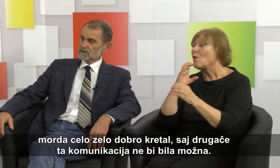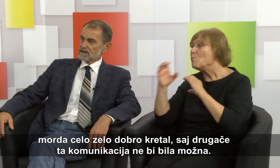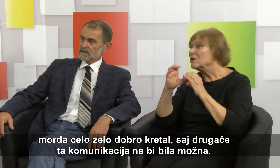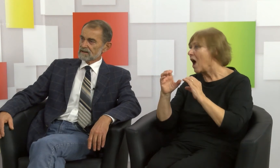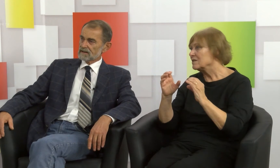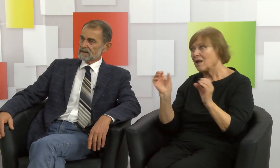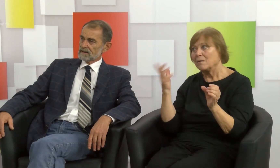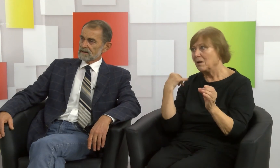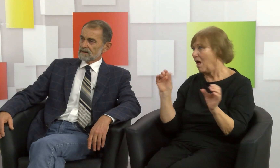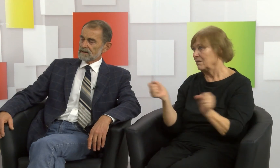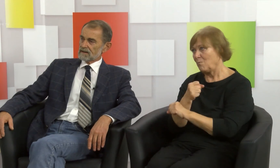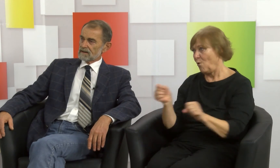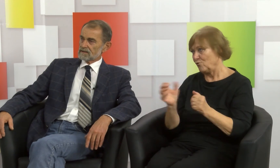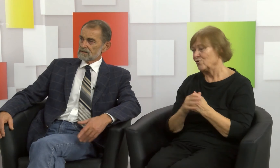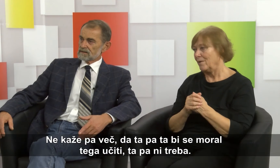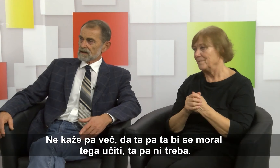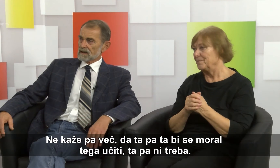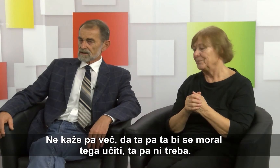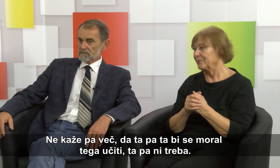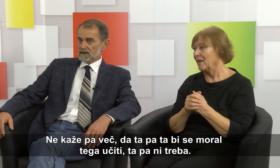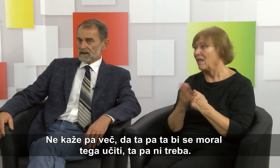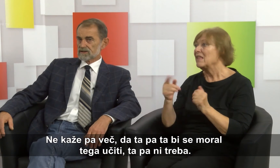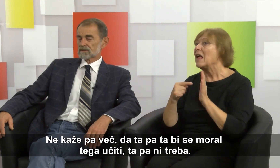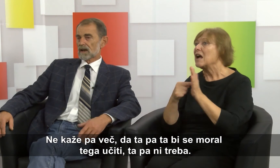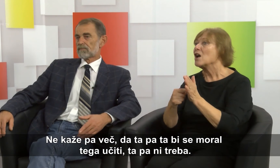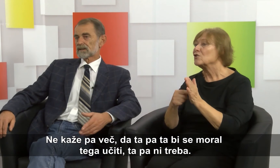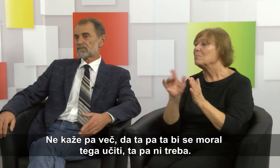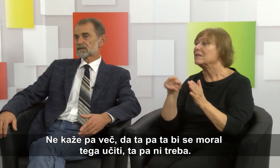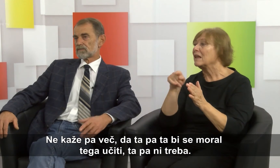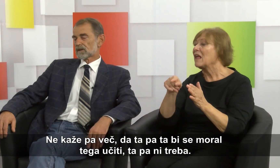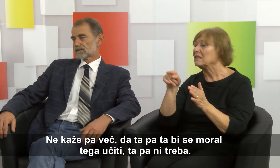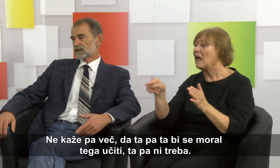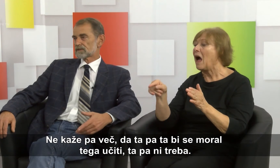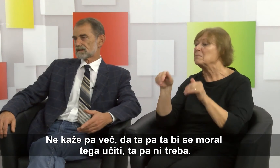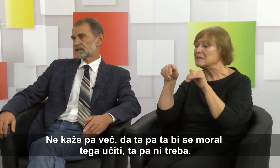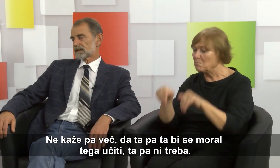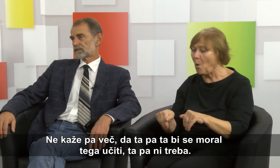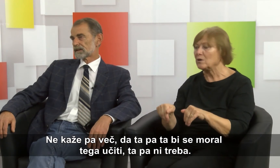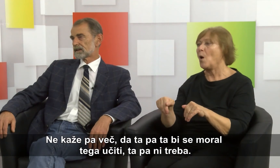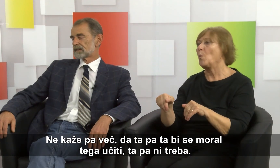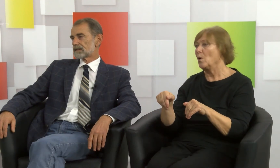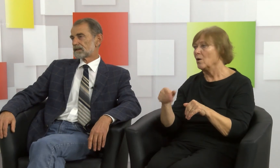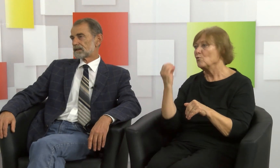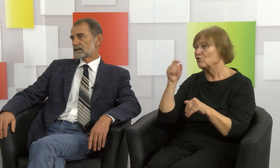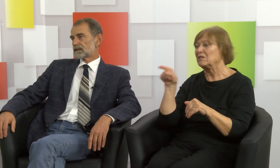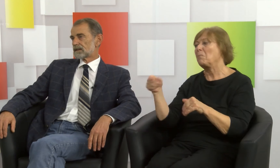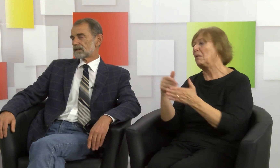možna. Ne. Ne kaže pa reči, da ta pa ta bi se moral, temu se ni treba, ne.